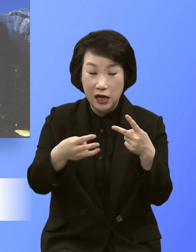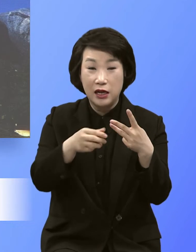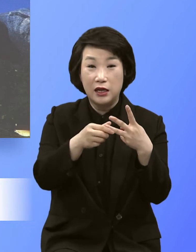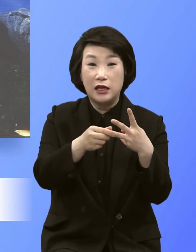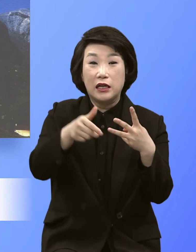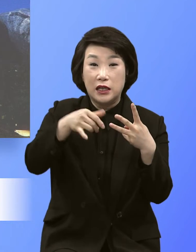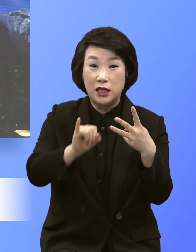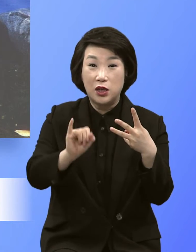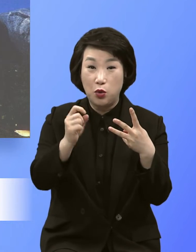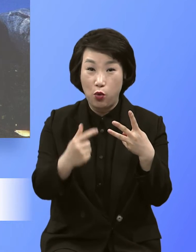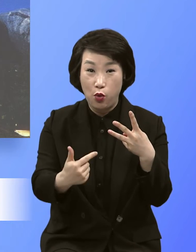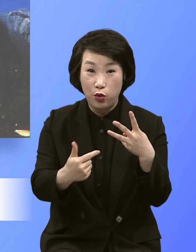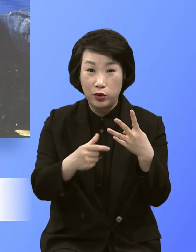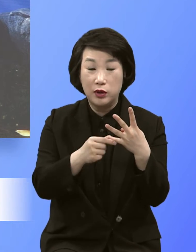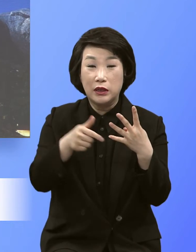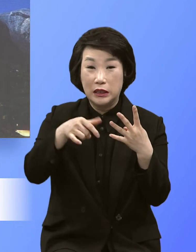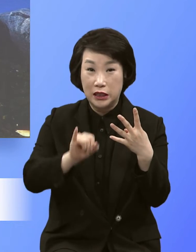거기는